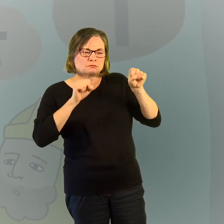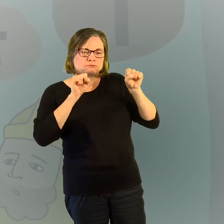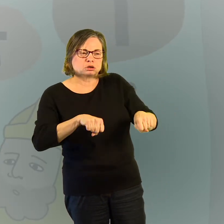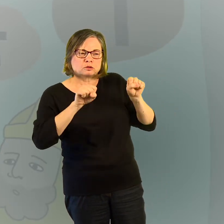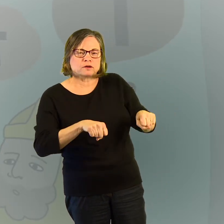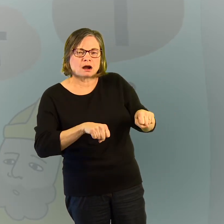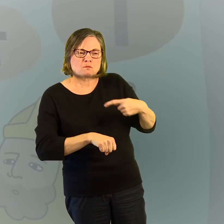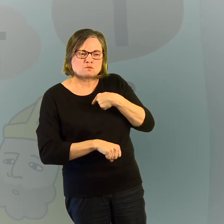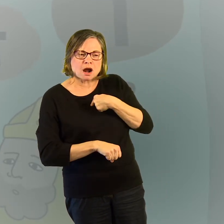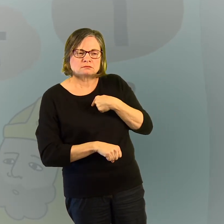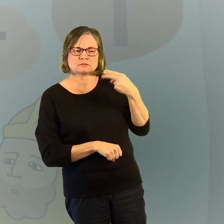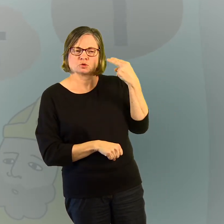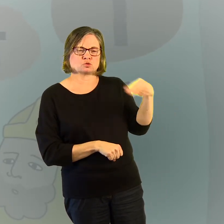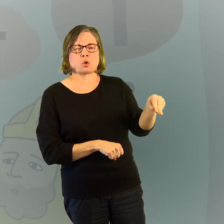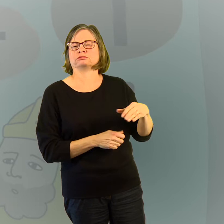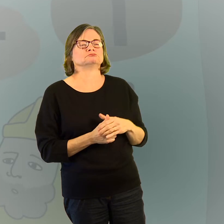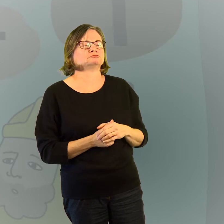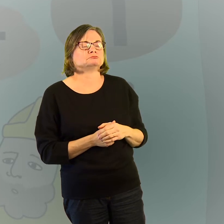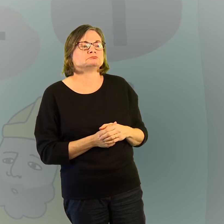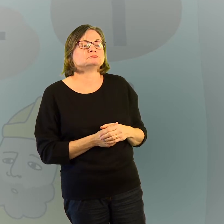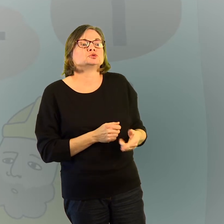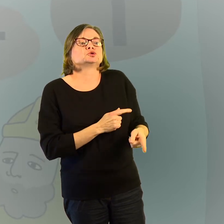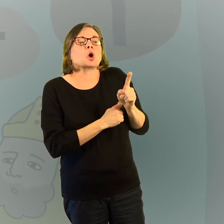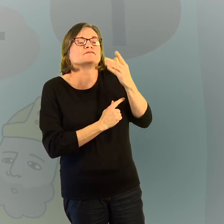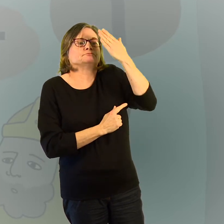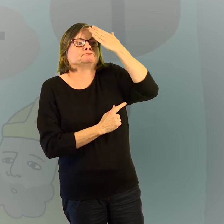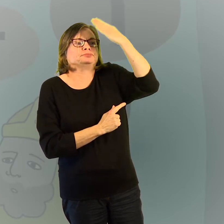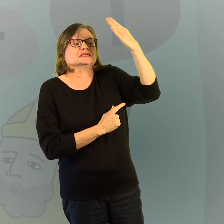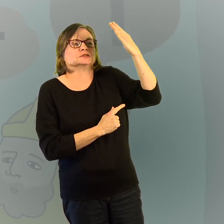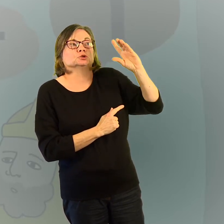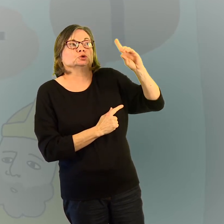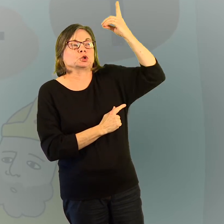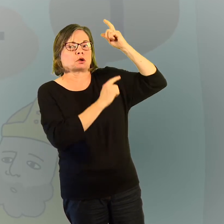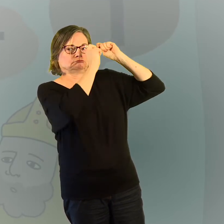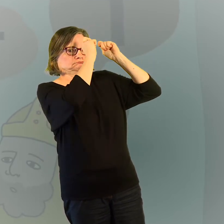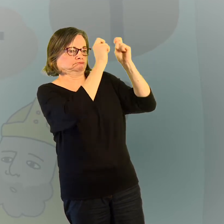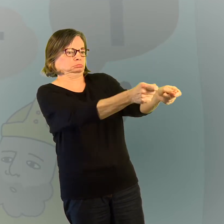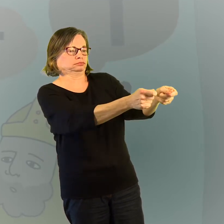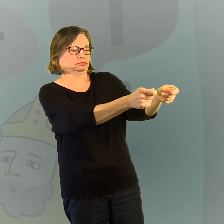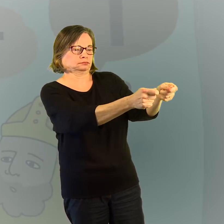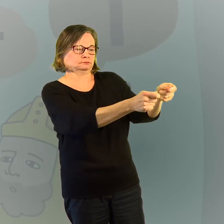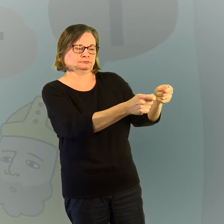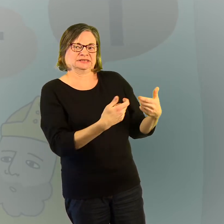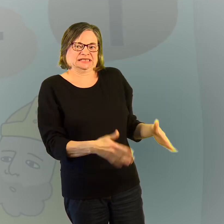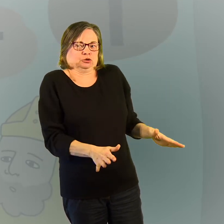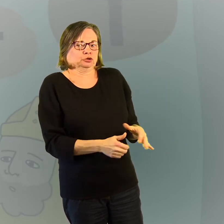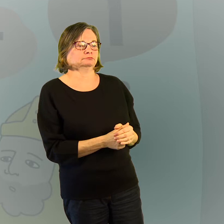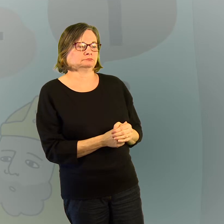Jésus lui répond « Tu n'as sur moi aucun pouvoir, sauf celui que Dieu